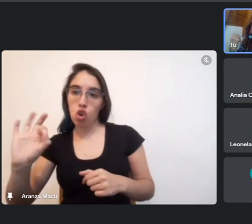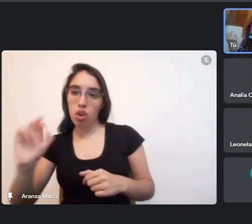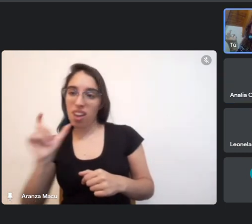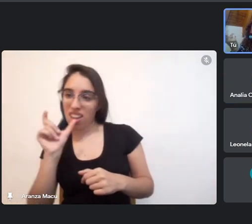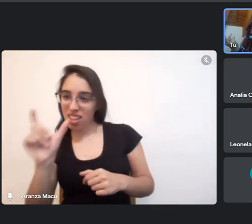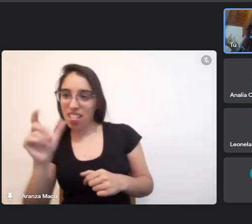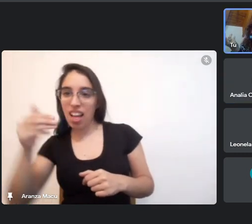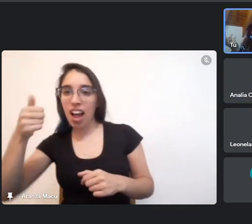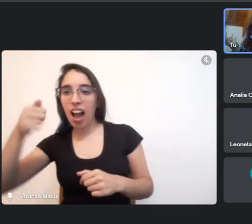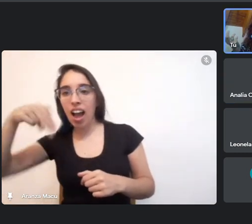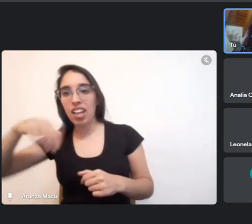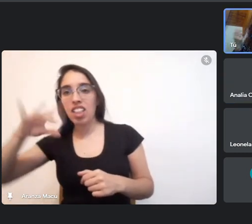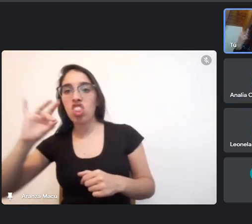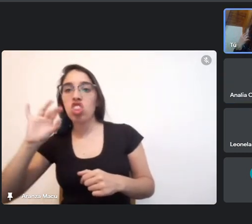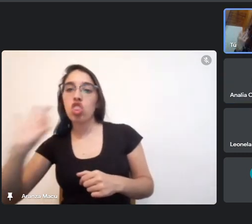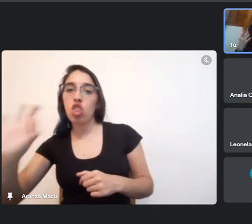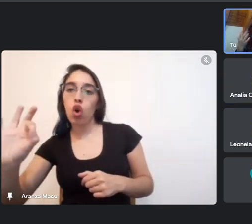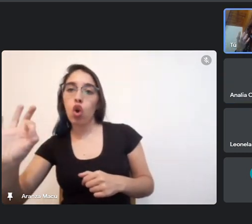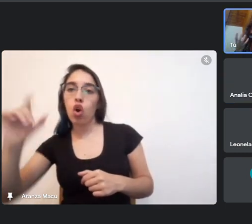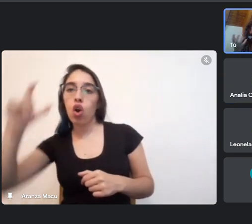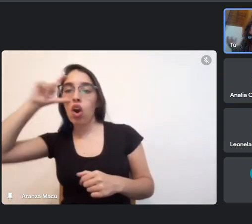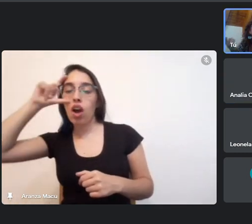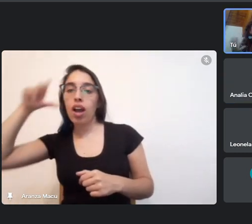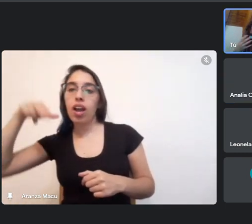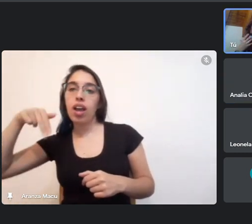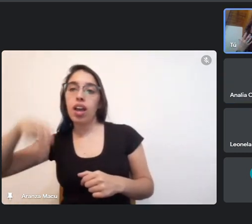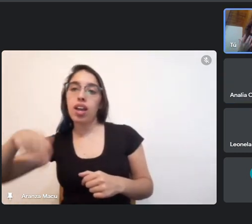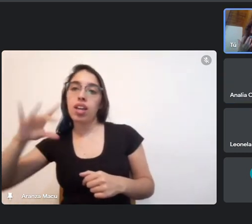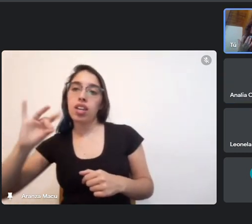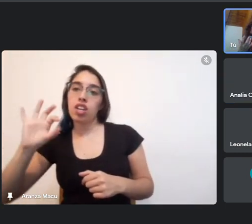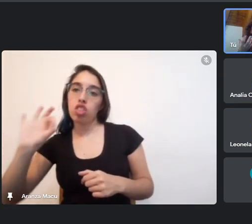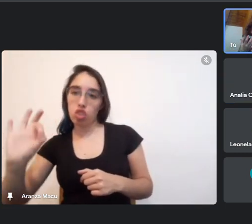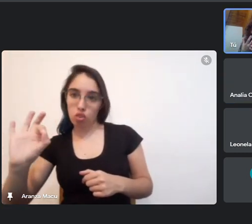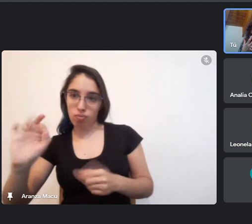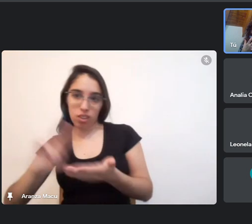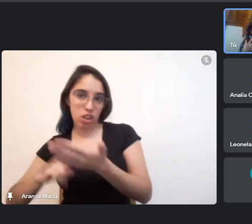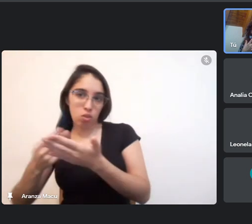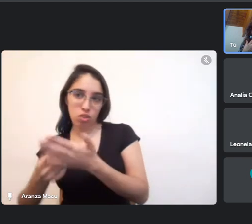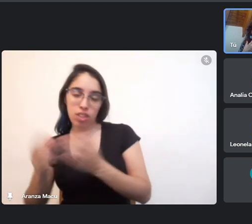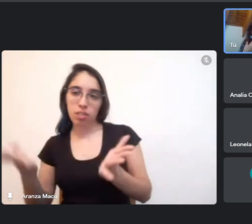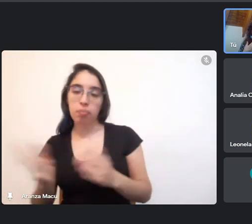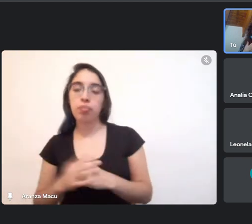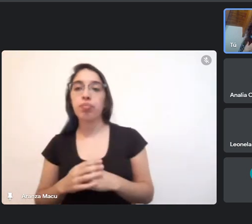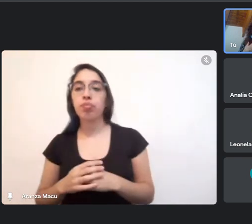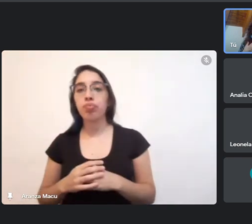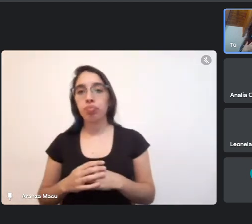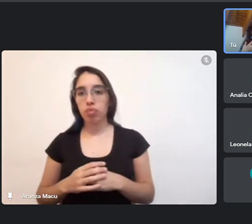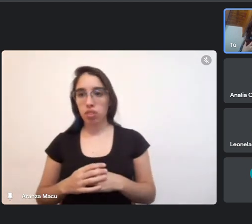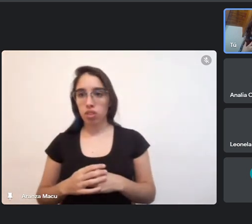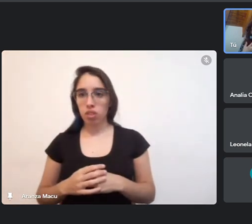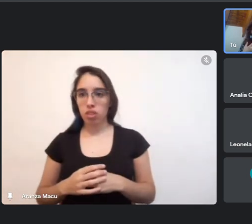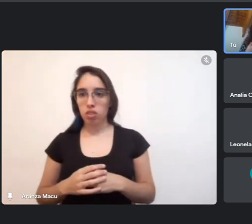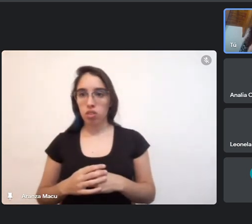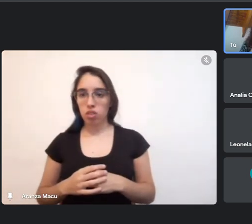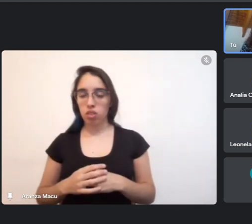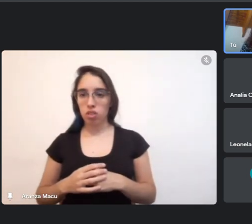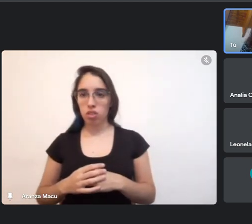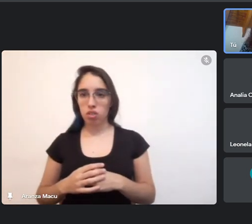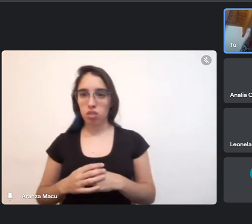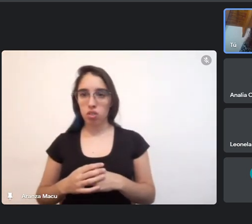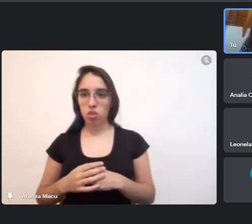dos verbos es el que hace alguna referencia a la acción de esta oración? ¿Están o